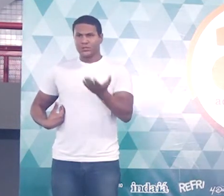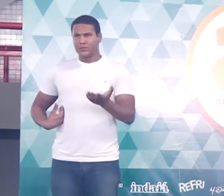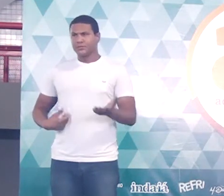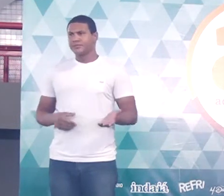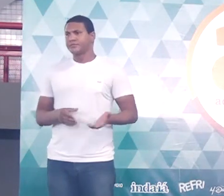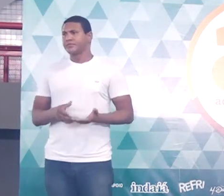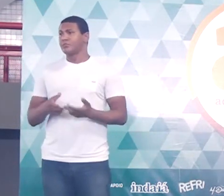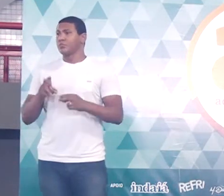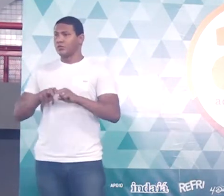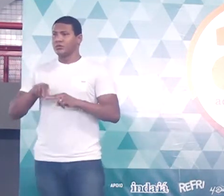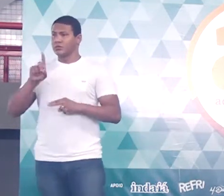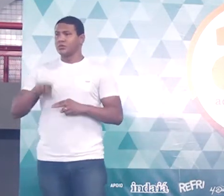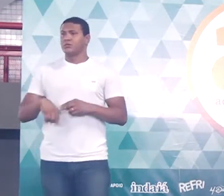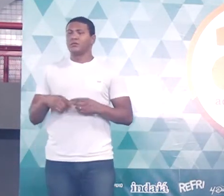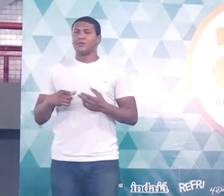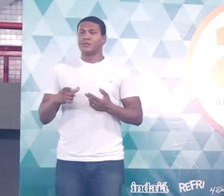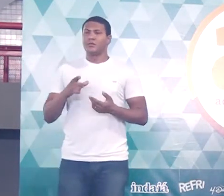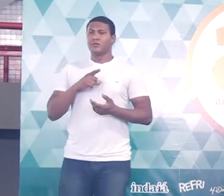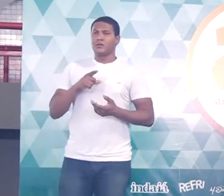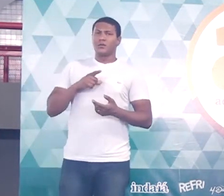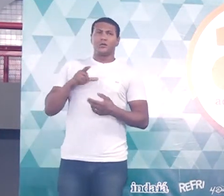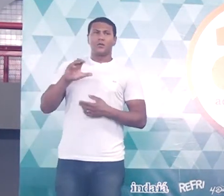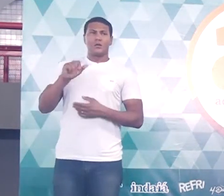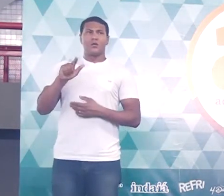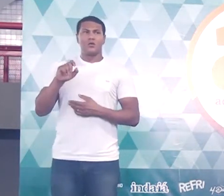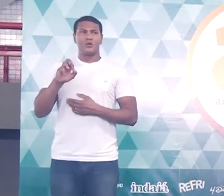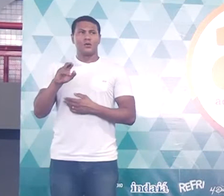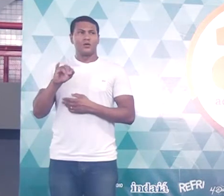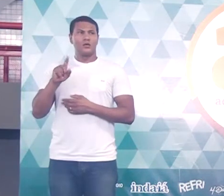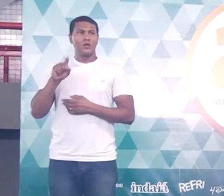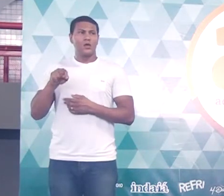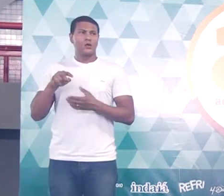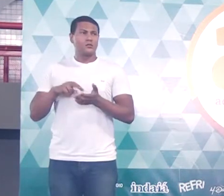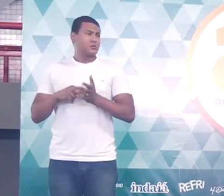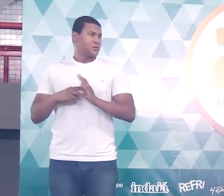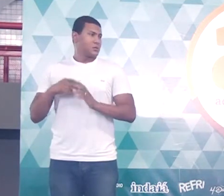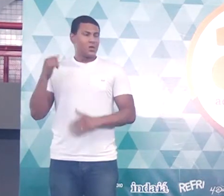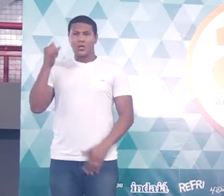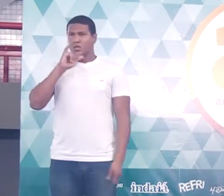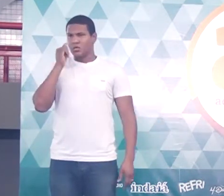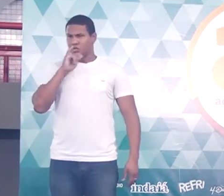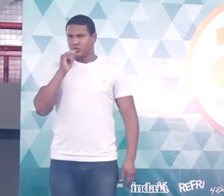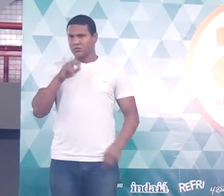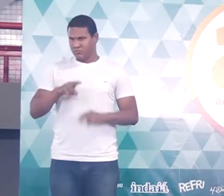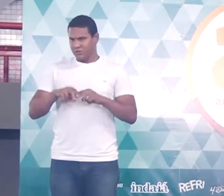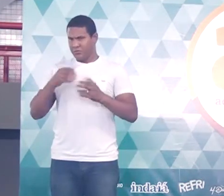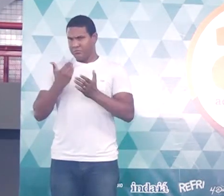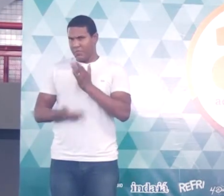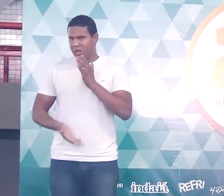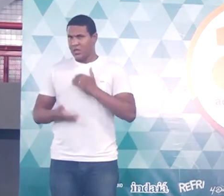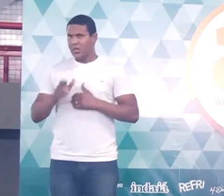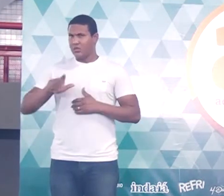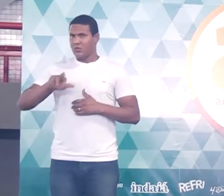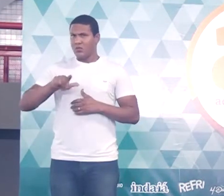Então, caloria você tem a ver com energia. Então, você não está perdendo caloria. Você